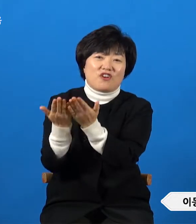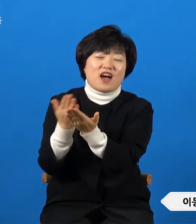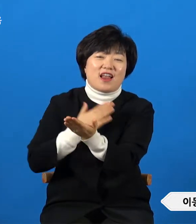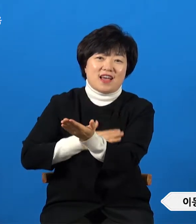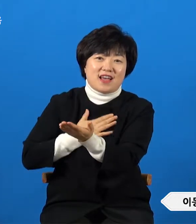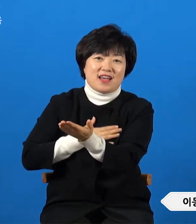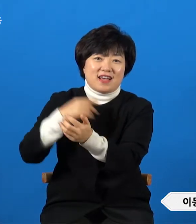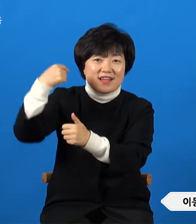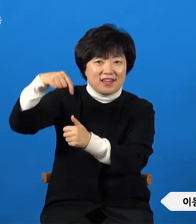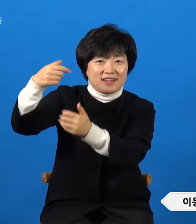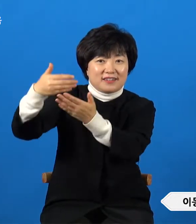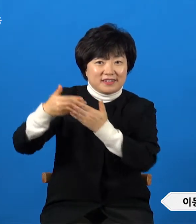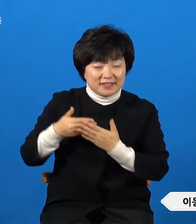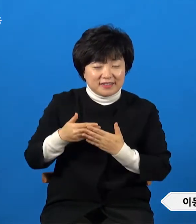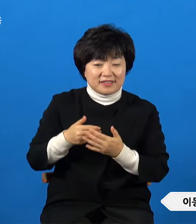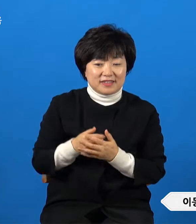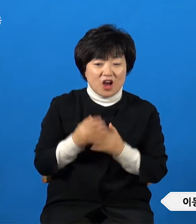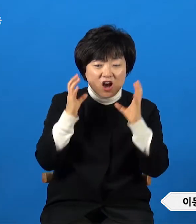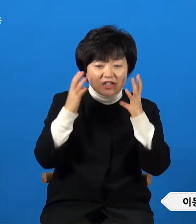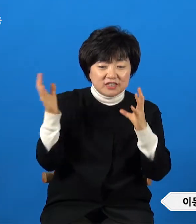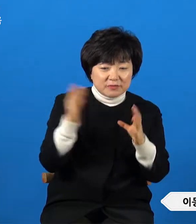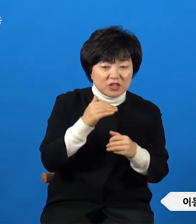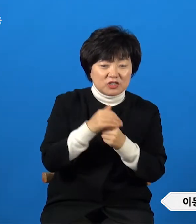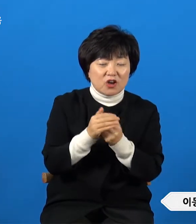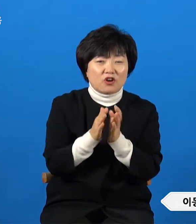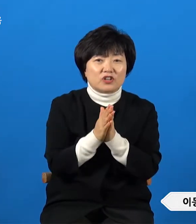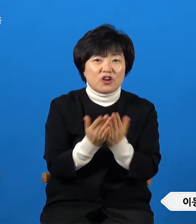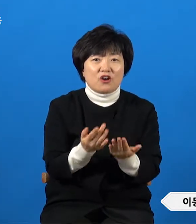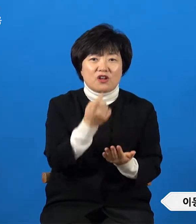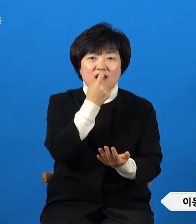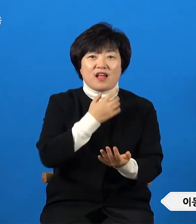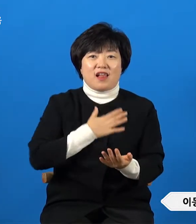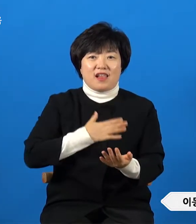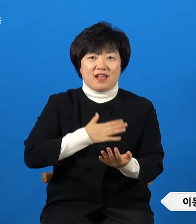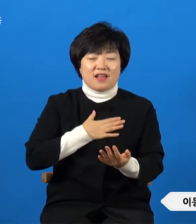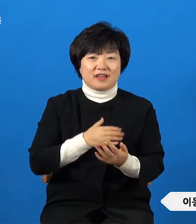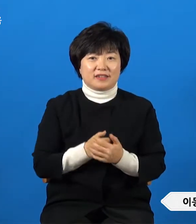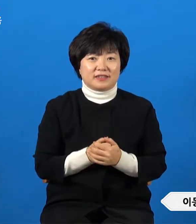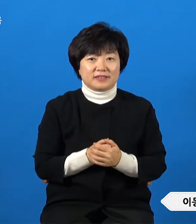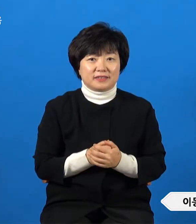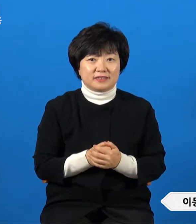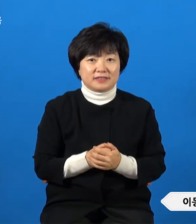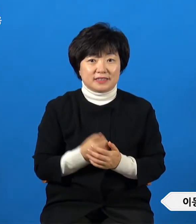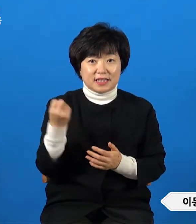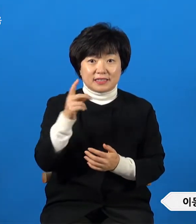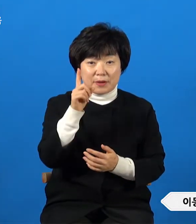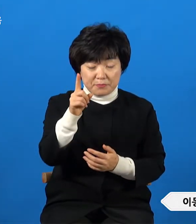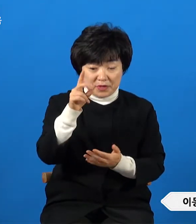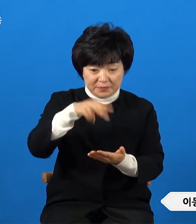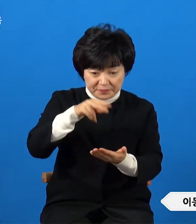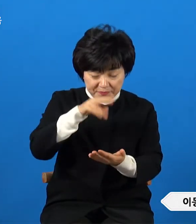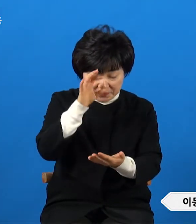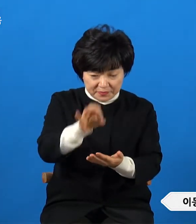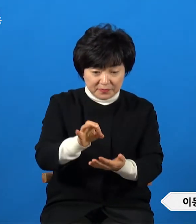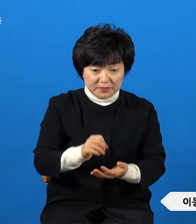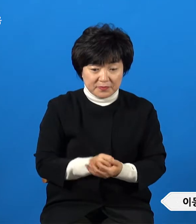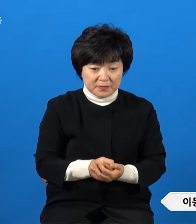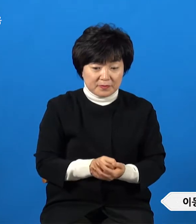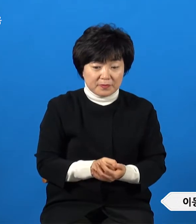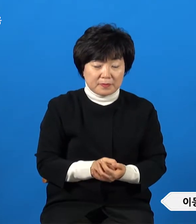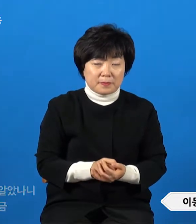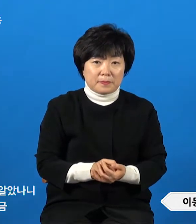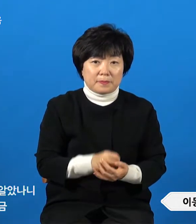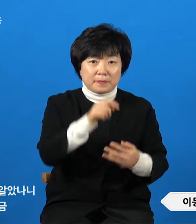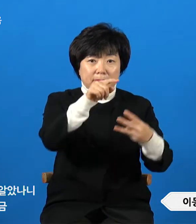바로 디모데가 어려서부터 성경을 알게 된 중요한 배경이에요. 자, 다시 한번 본문 읽겠습니다. 본문